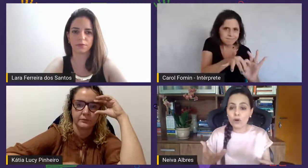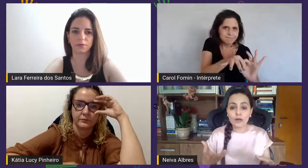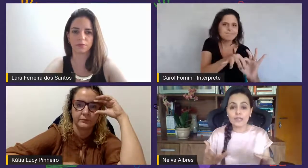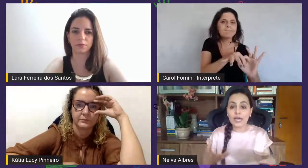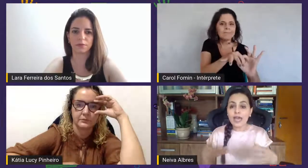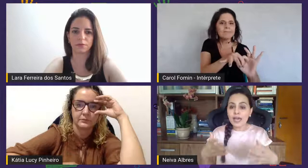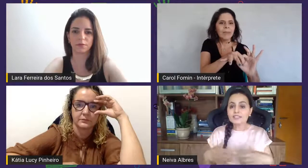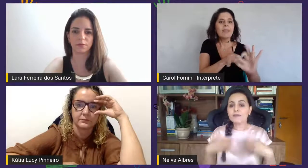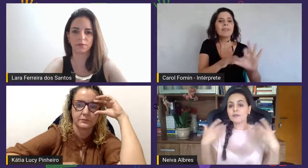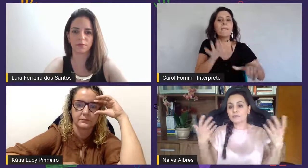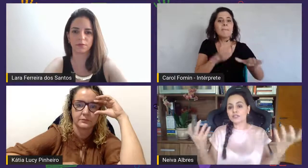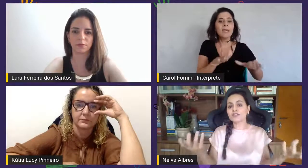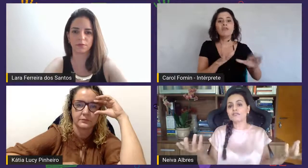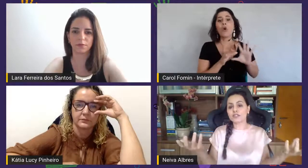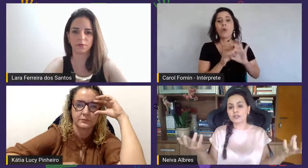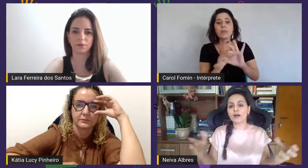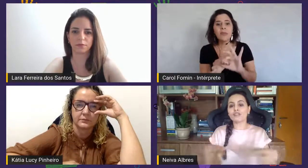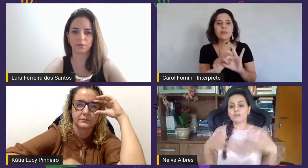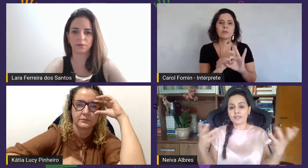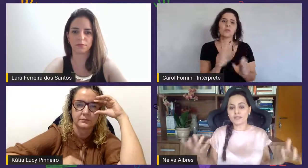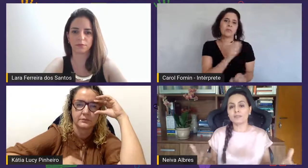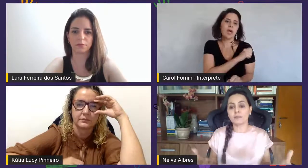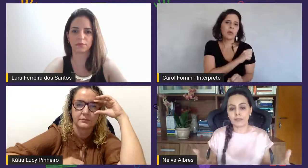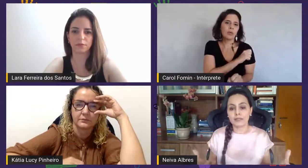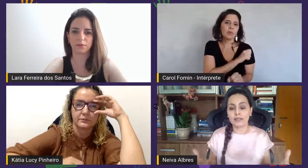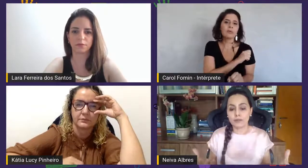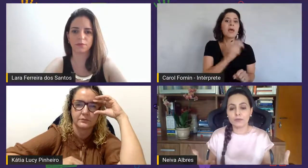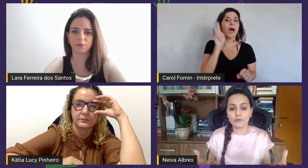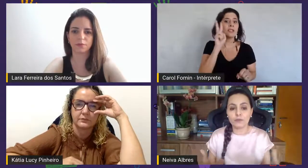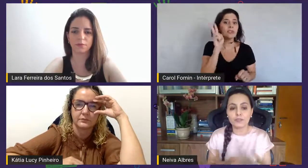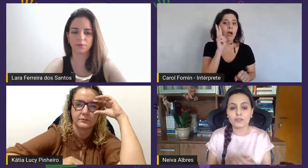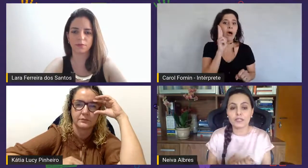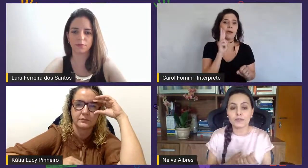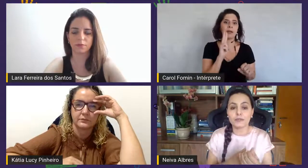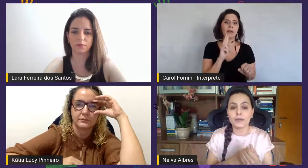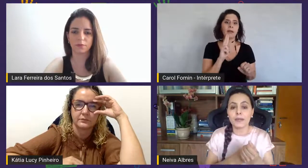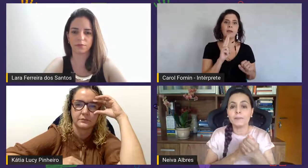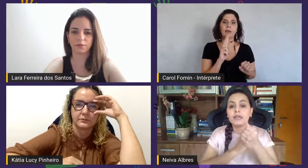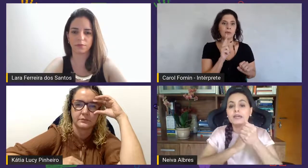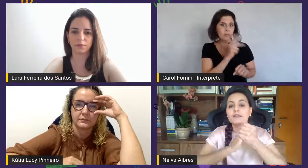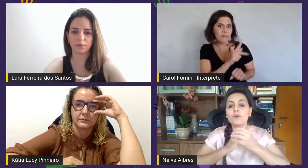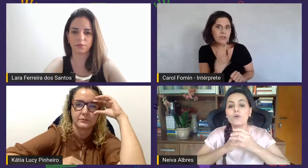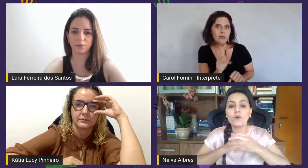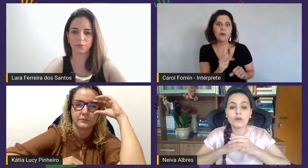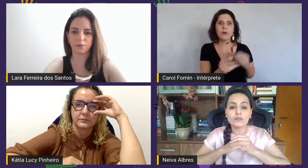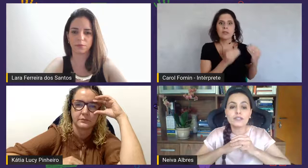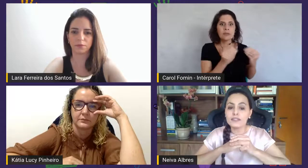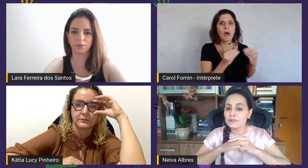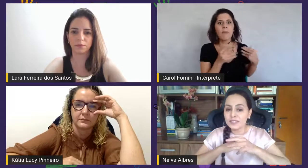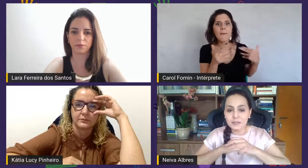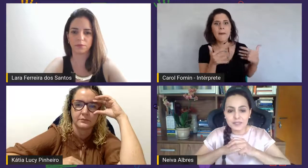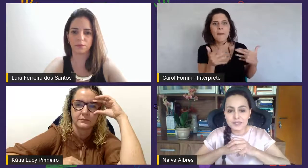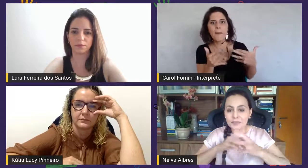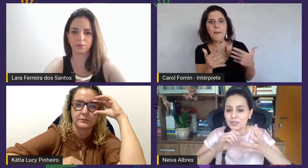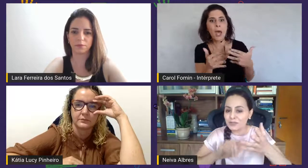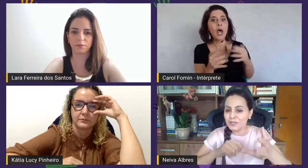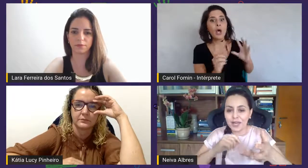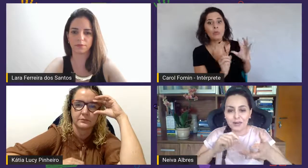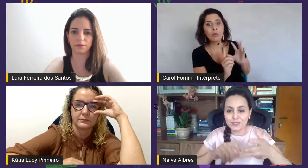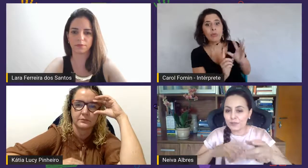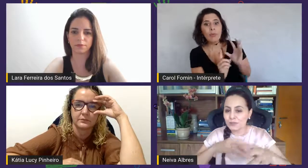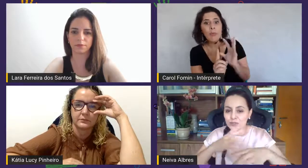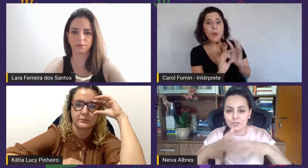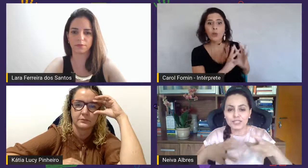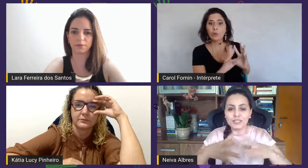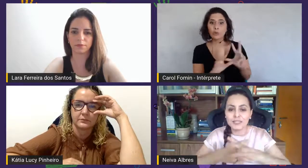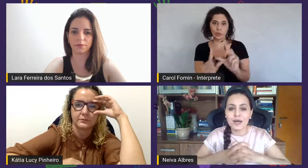isso ocorre. Essa é uma perspectiva de linguagem mais ampla, é o que eu estou mencionando, né? Então, concordo que tanto na interpretação